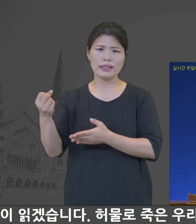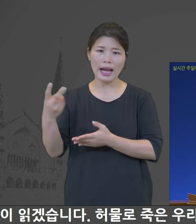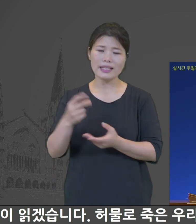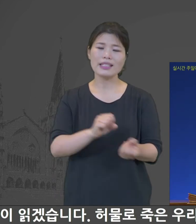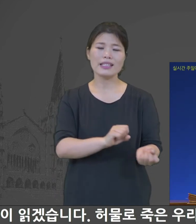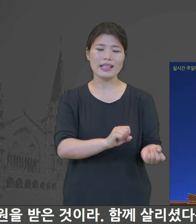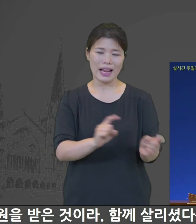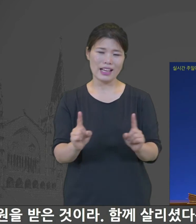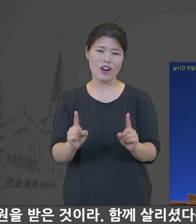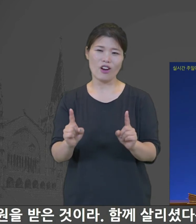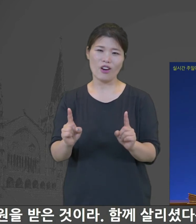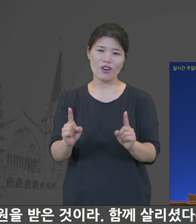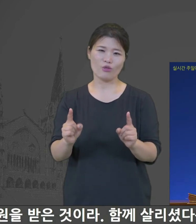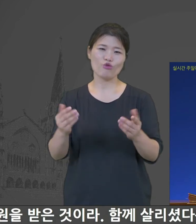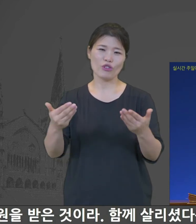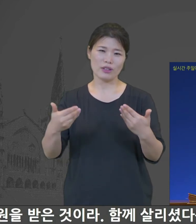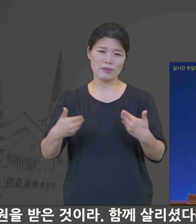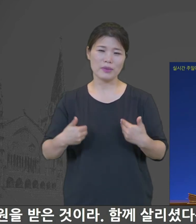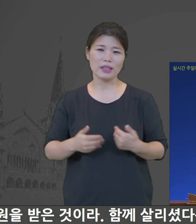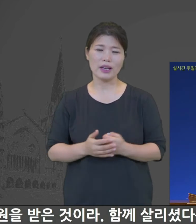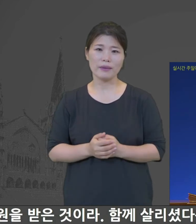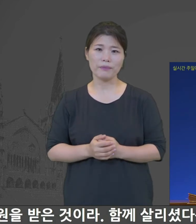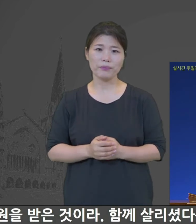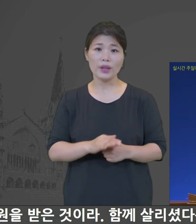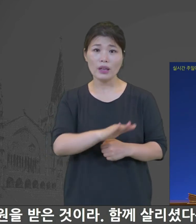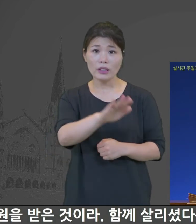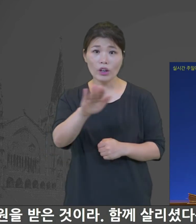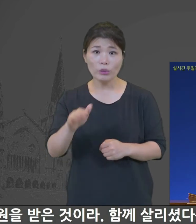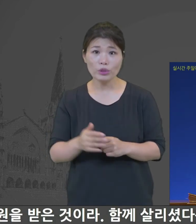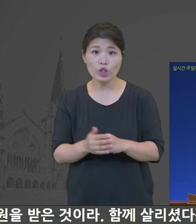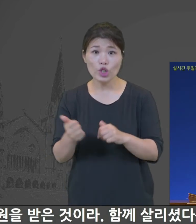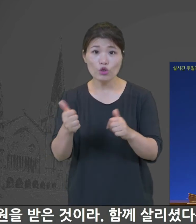거죠. 여러분, 죽었던 우리의